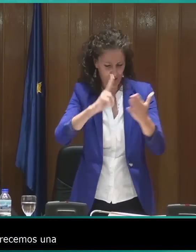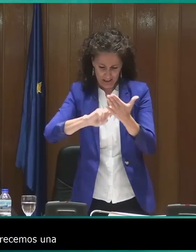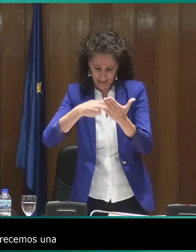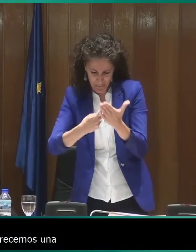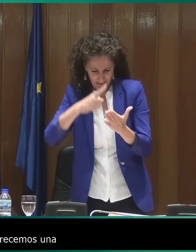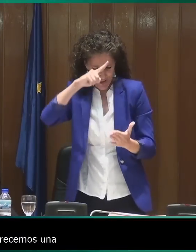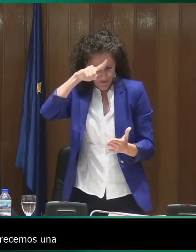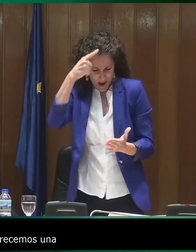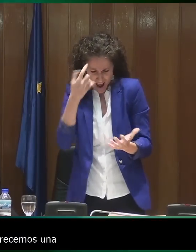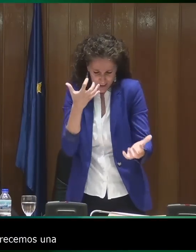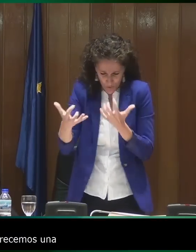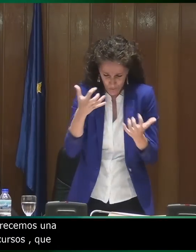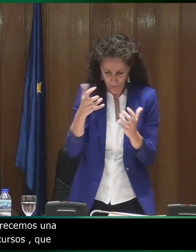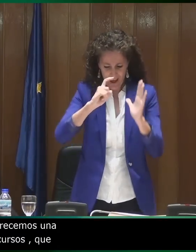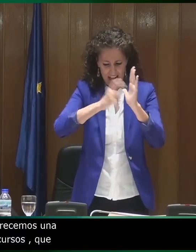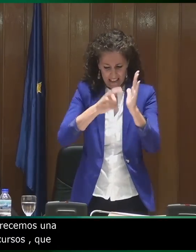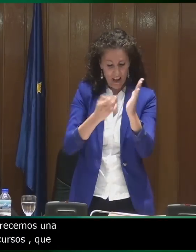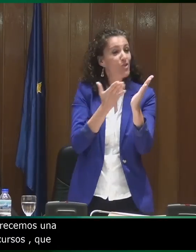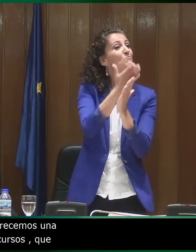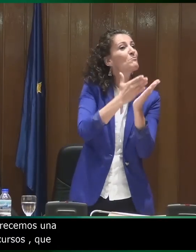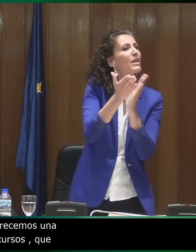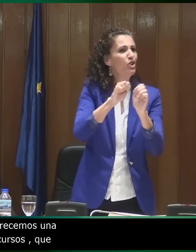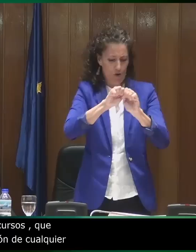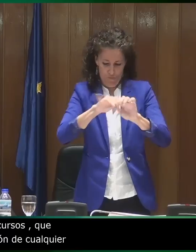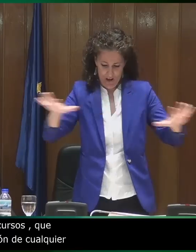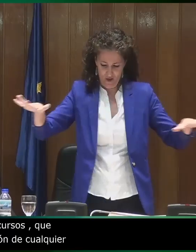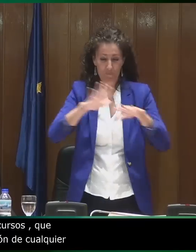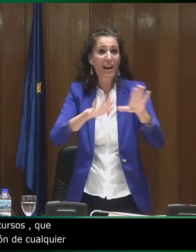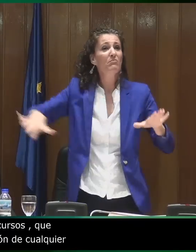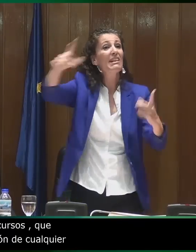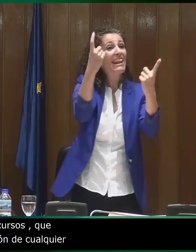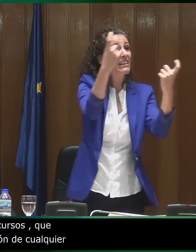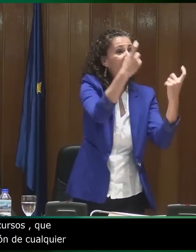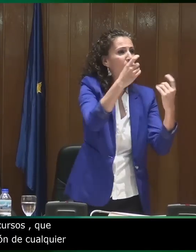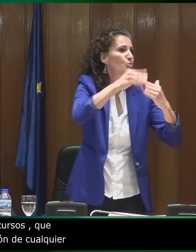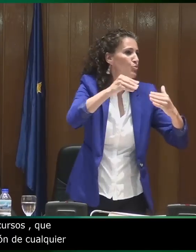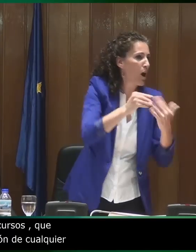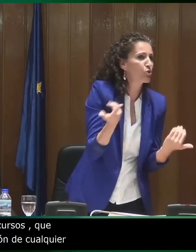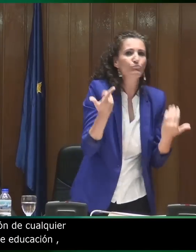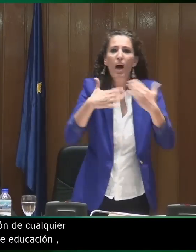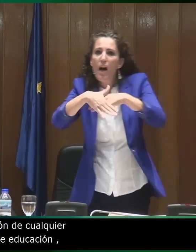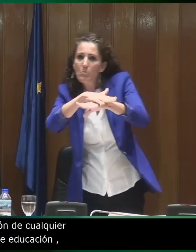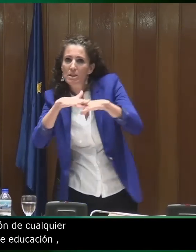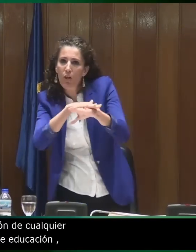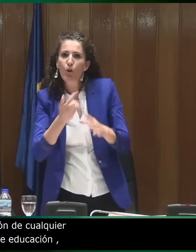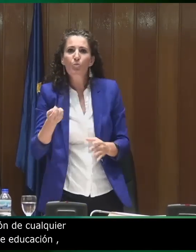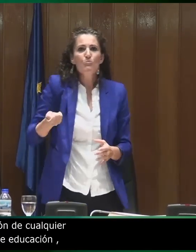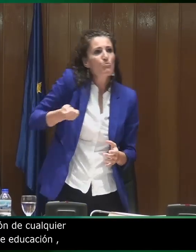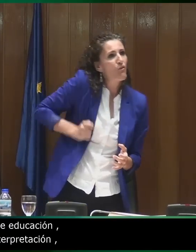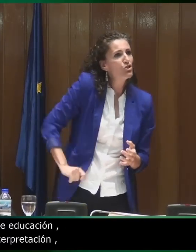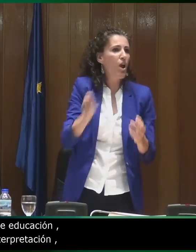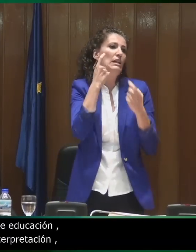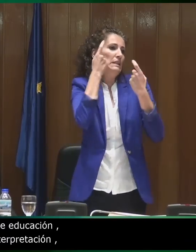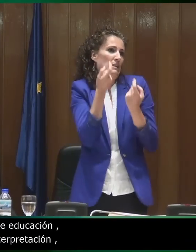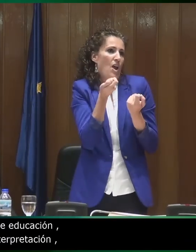recursos de educación, de formación, de interpretación, de arte y cultura, legislación, medios de comunicación, para que cualquier necesidad que tengan